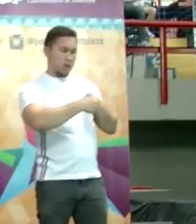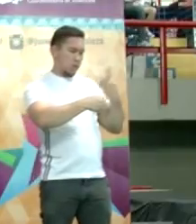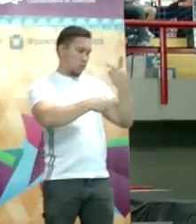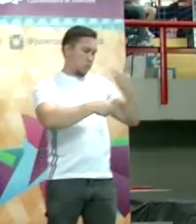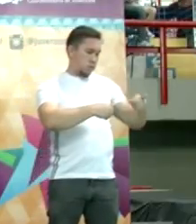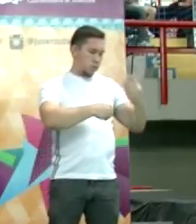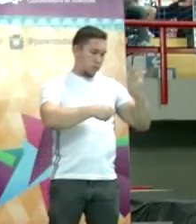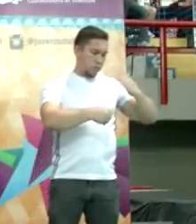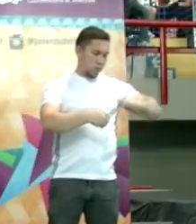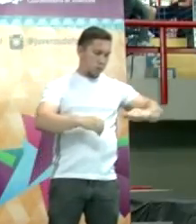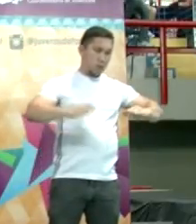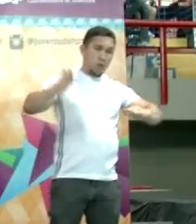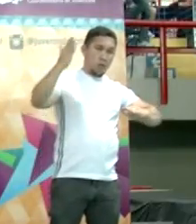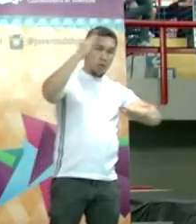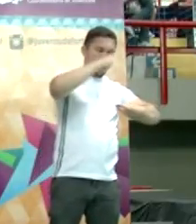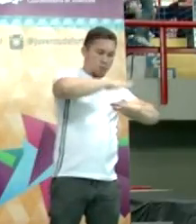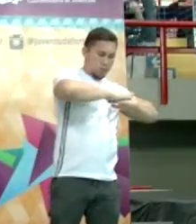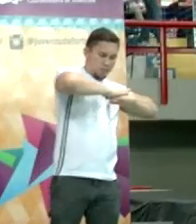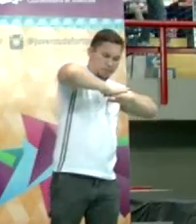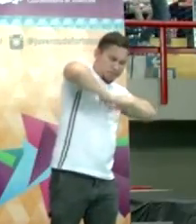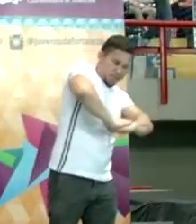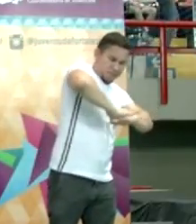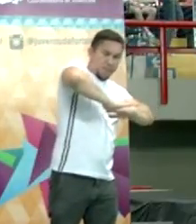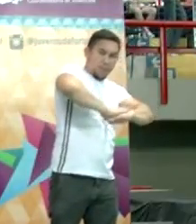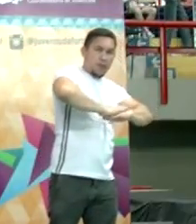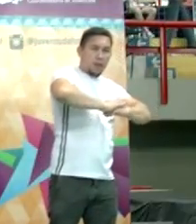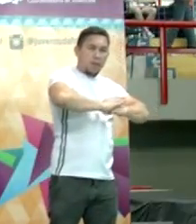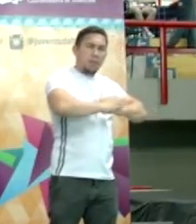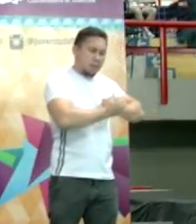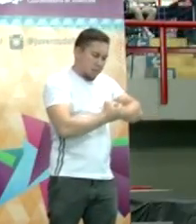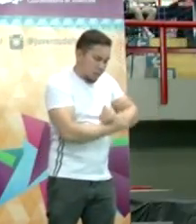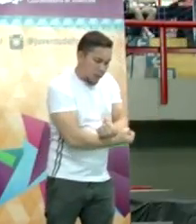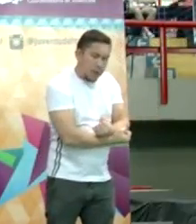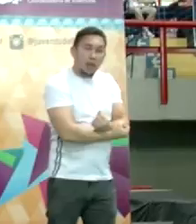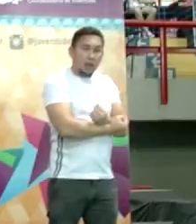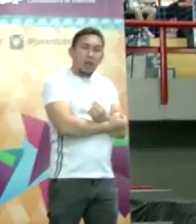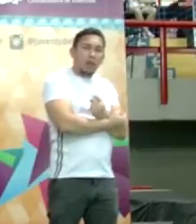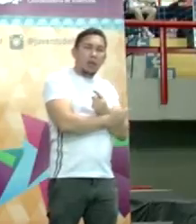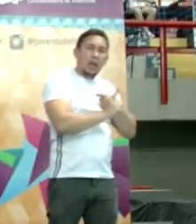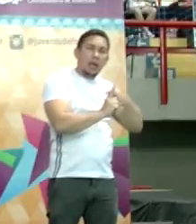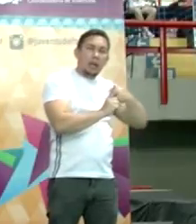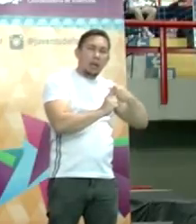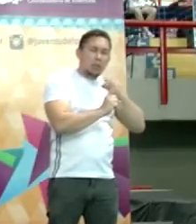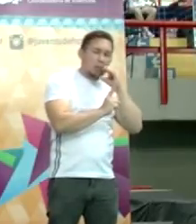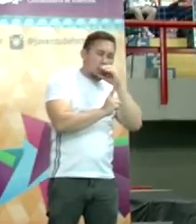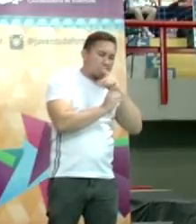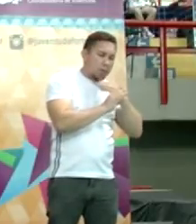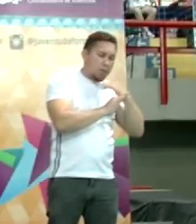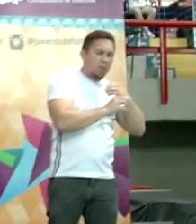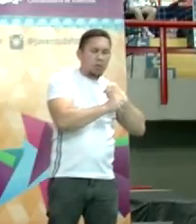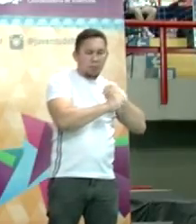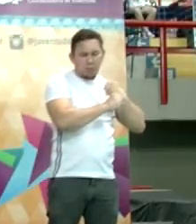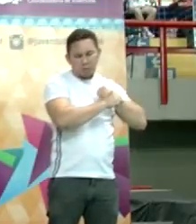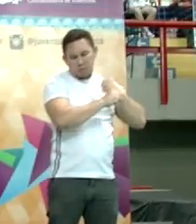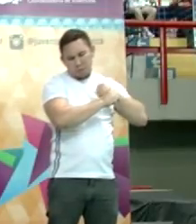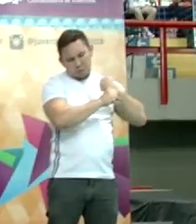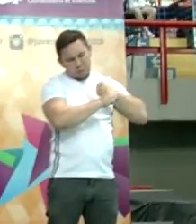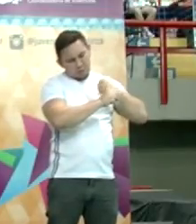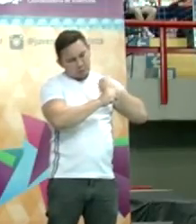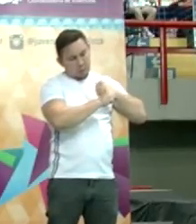que você sofre uma grande pressão, altas temperaturas e pressão, e durante muito e muito